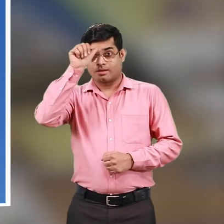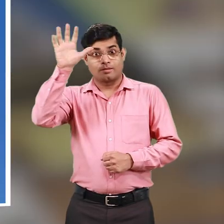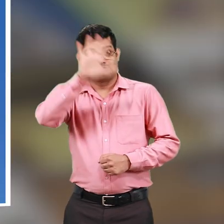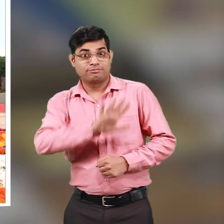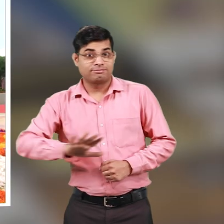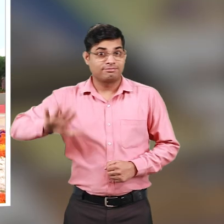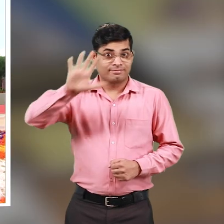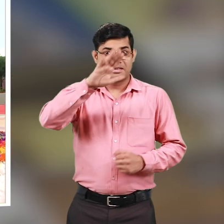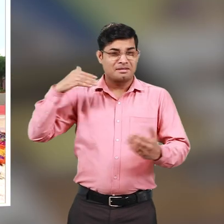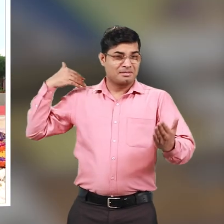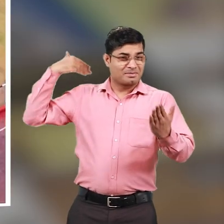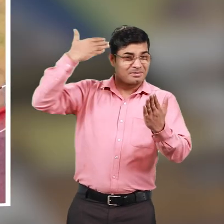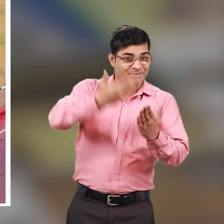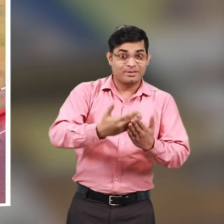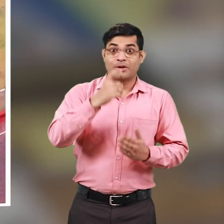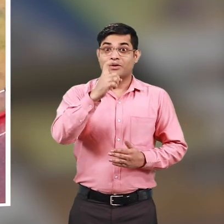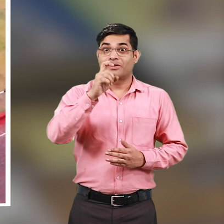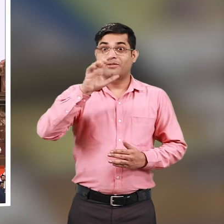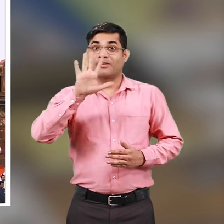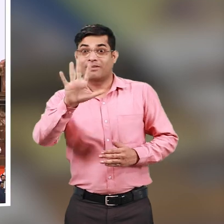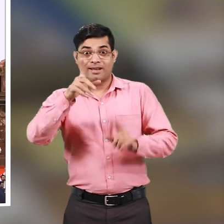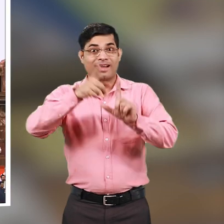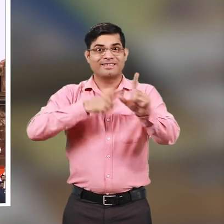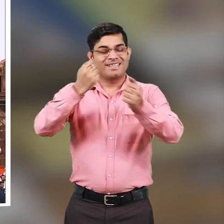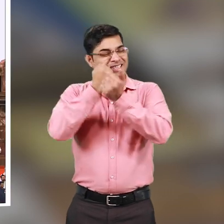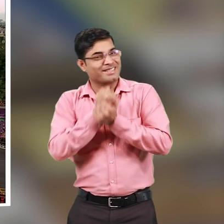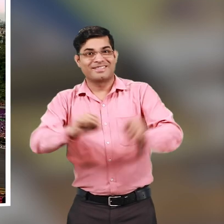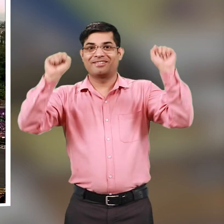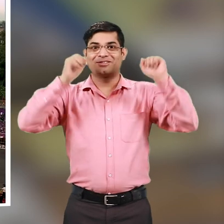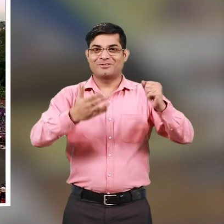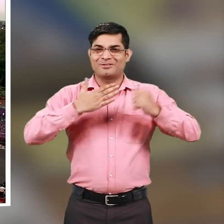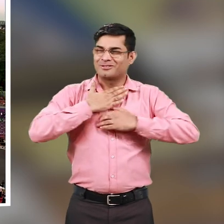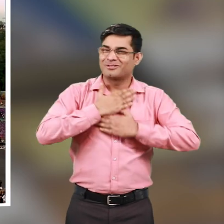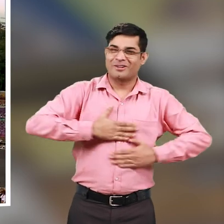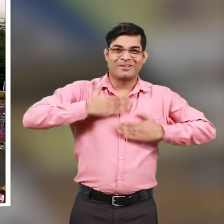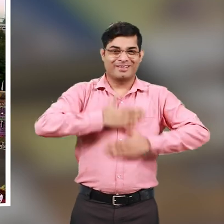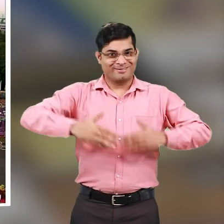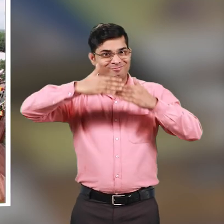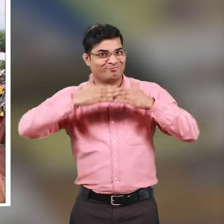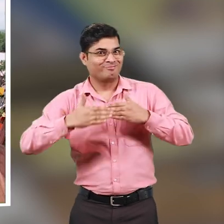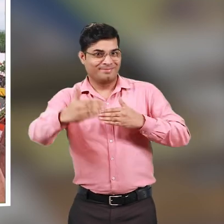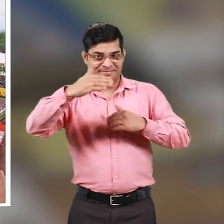देश स्वतंतर्ता के 75 में साल के उपलक्षे में आजादी का अमरित महुतसब मना रहा है